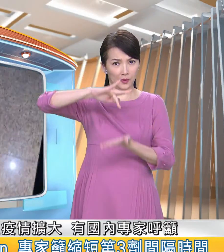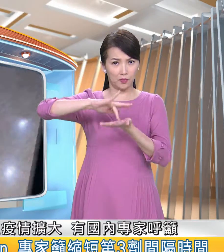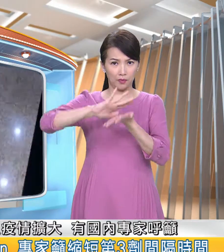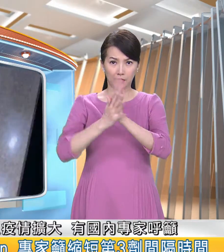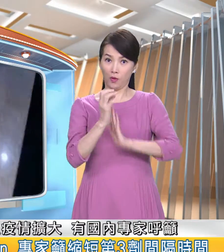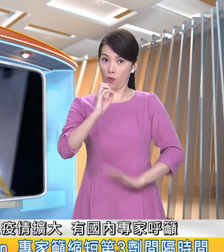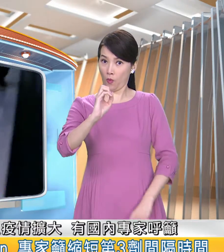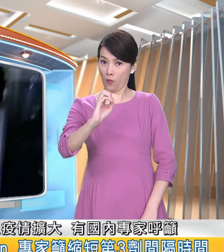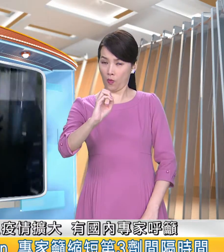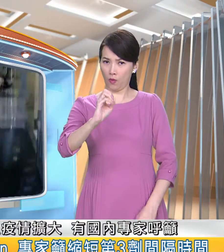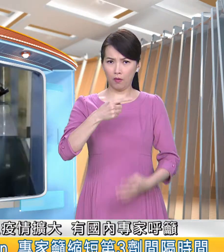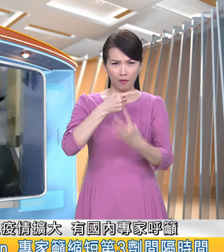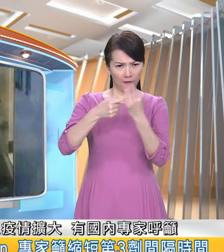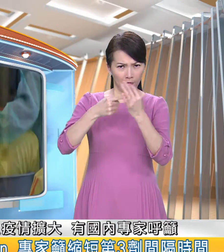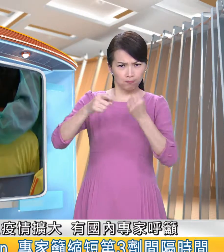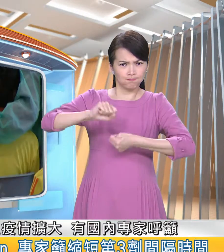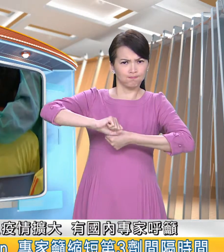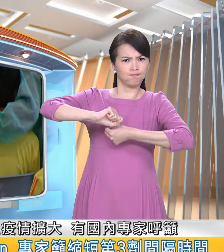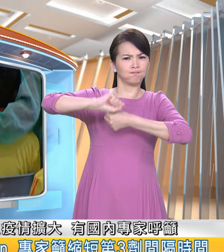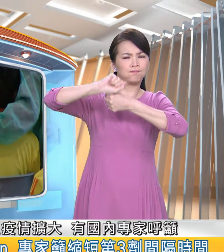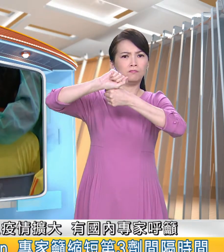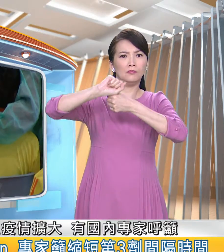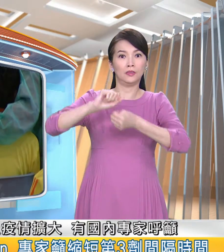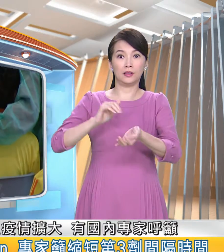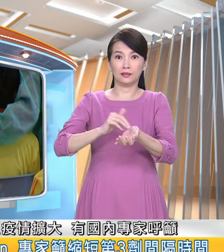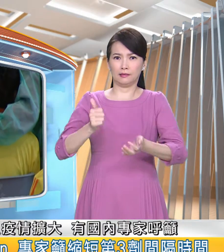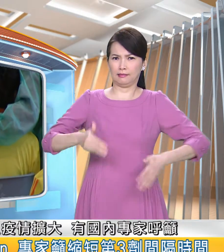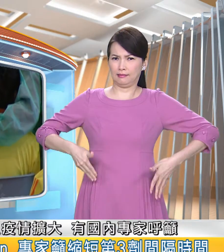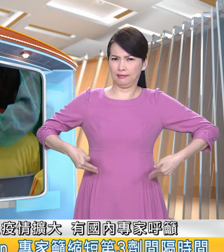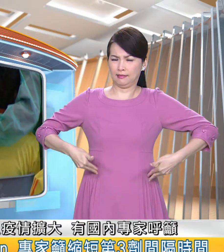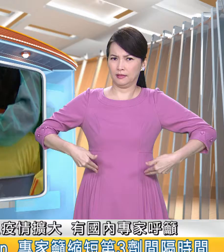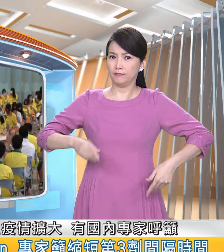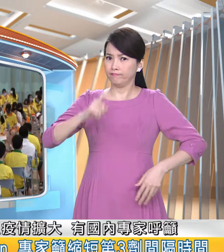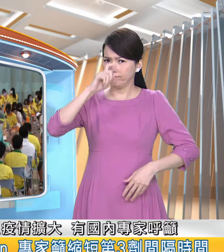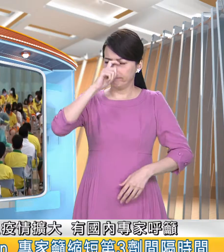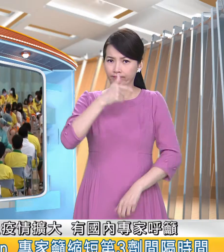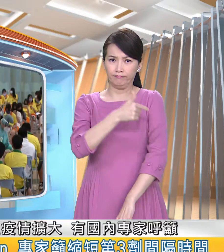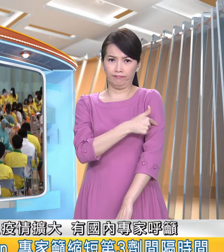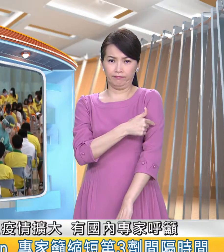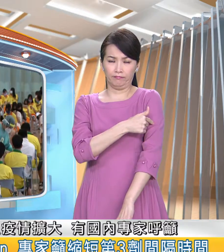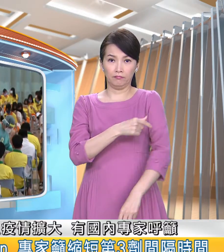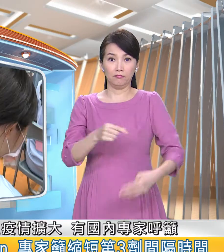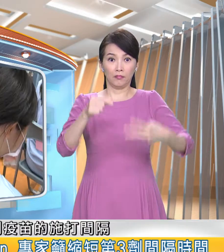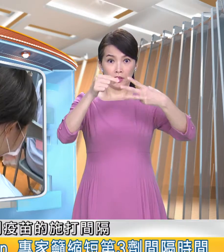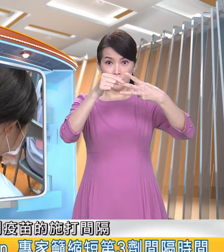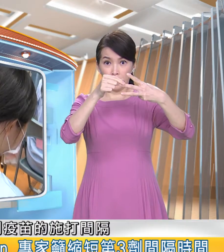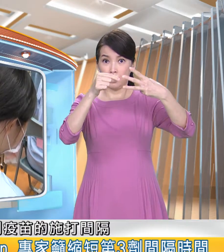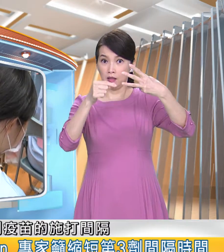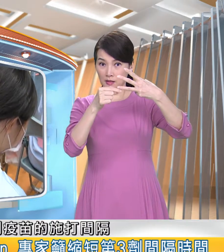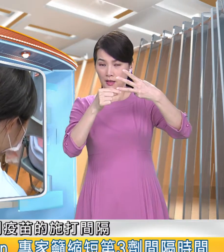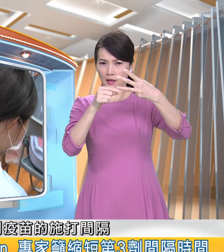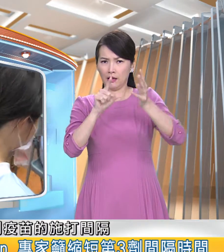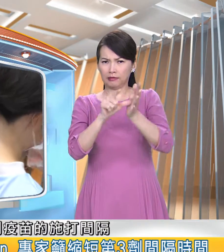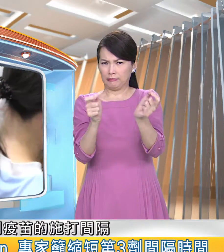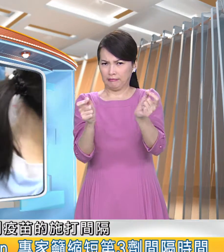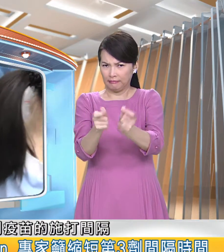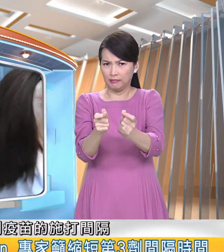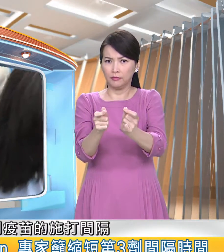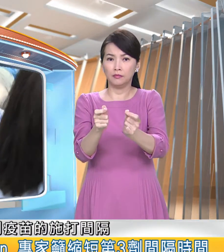Omicron 本土病疫情扩大，有国内专家呼吁要缩短第三剂疫苗的施打